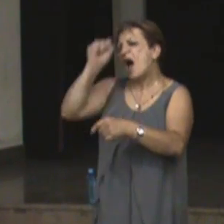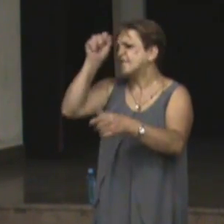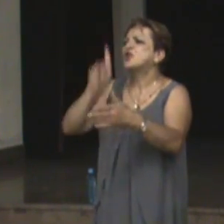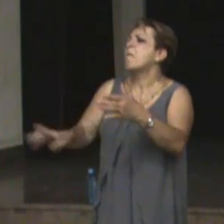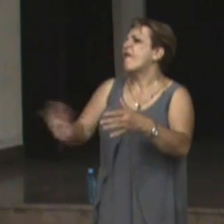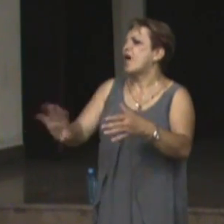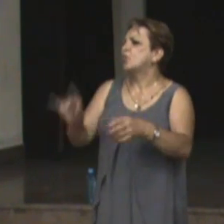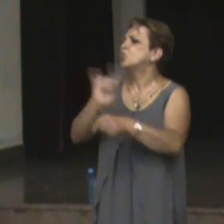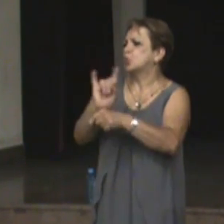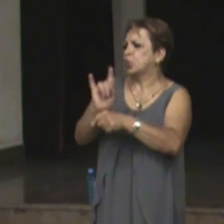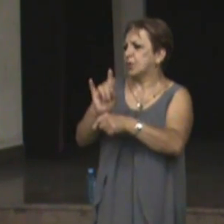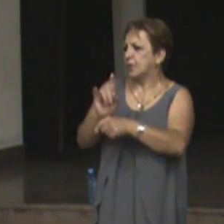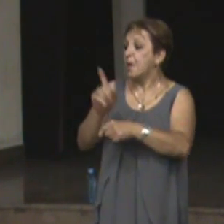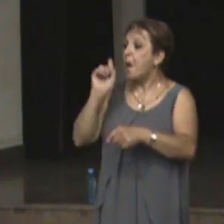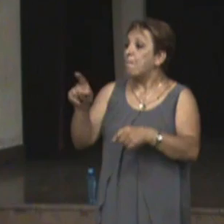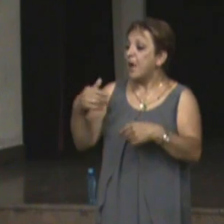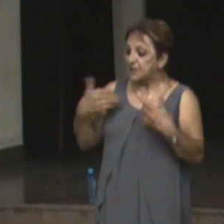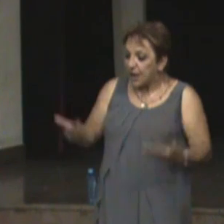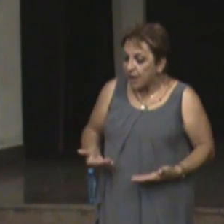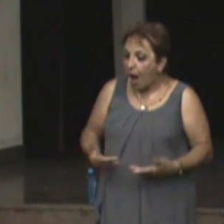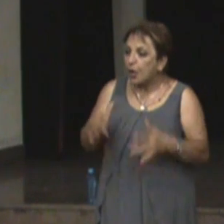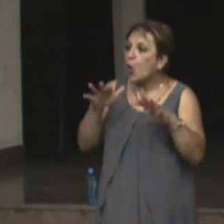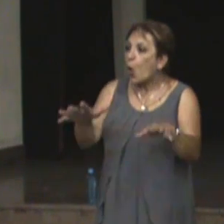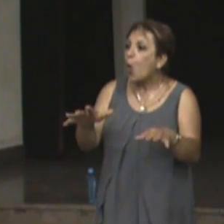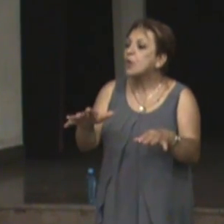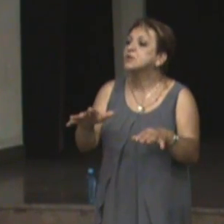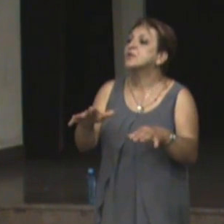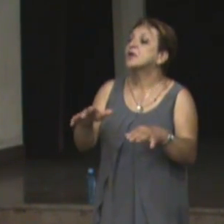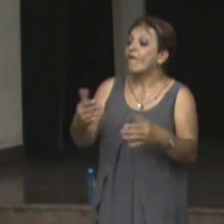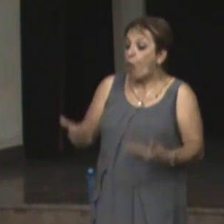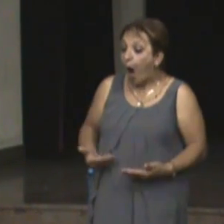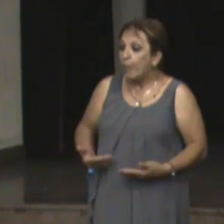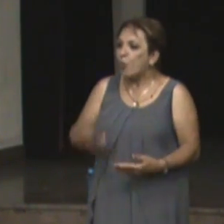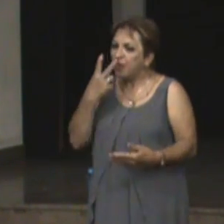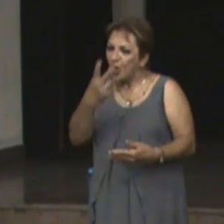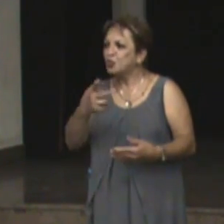բայց իր կյանքը, իր գործերը վկայում են,